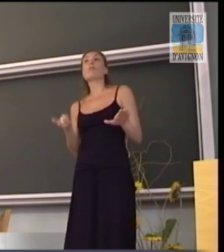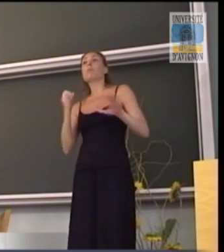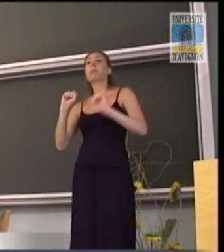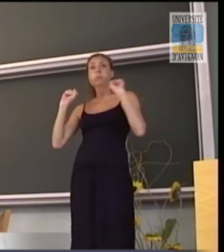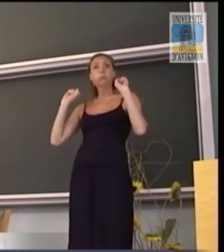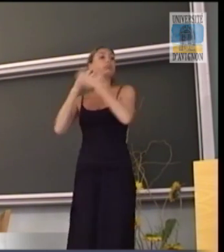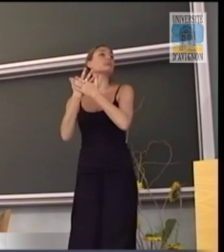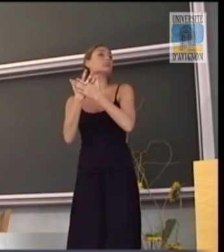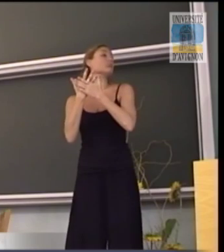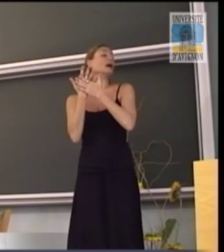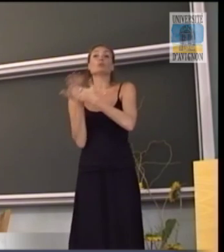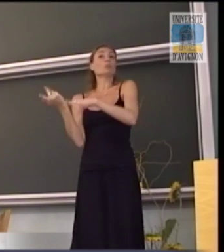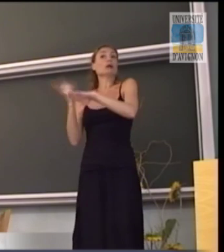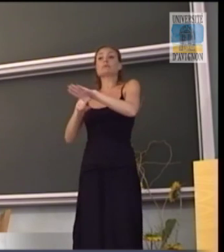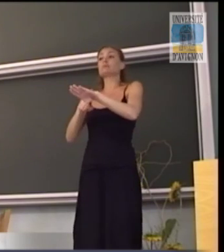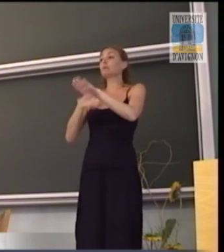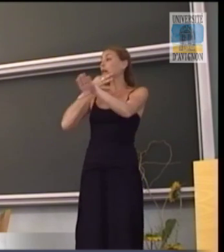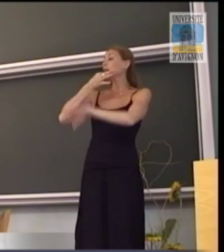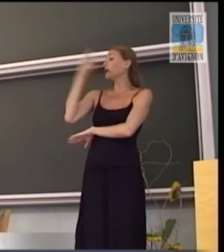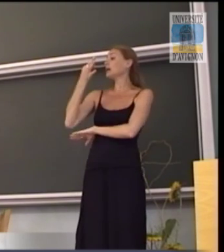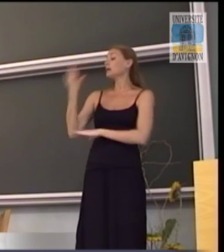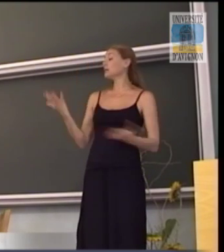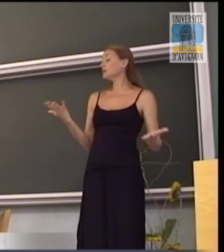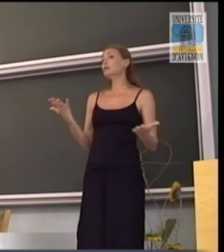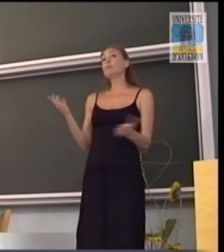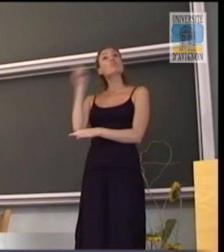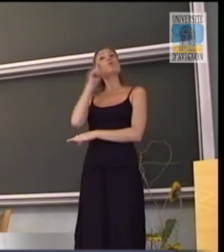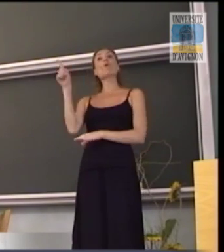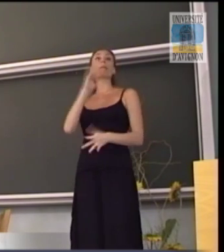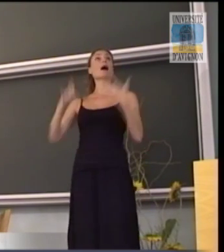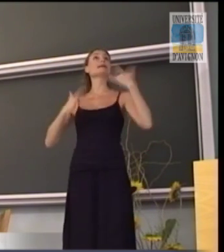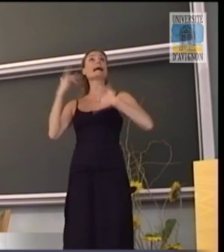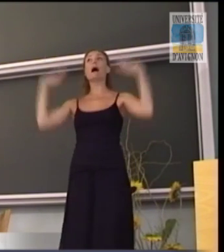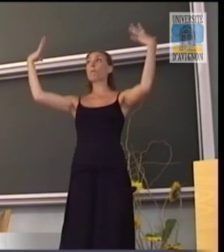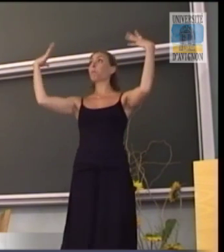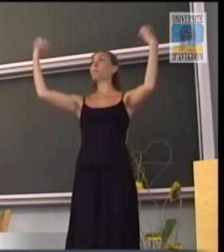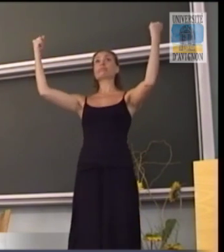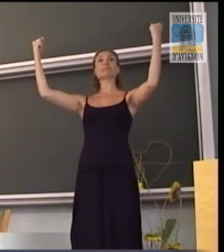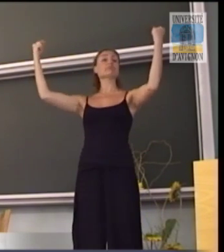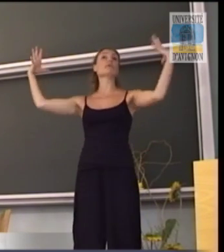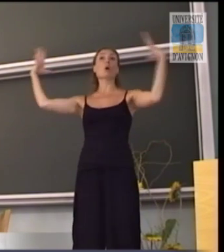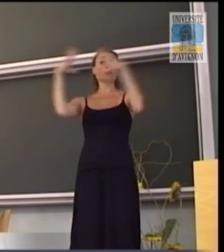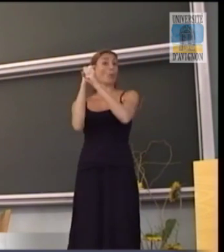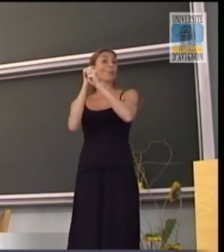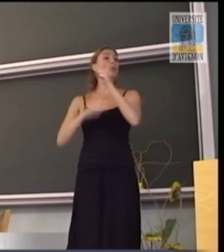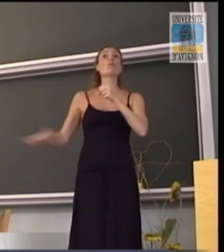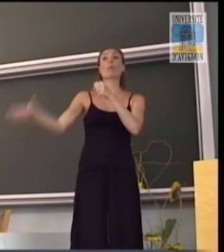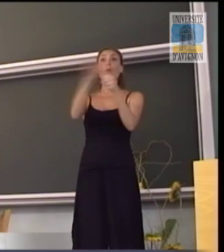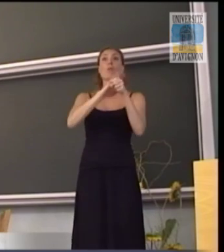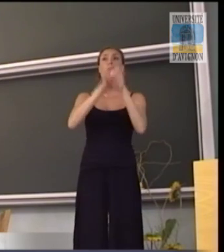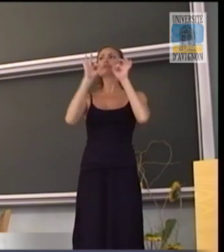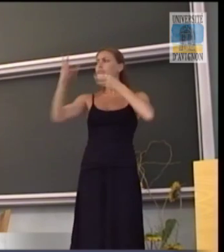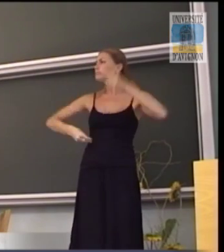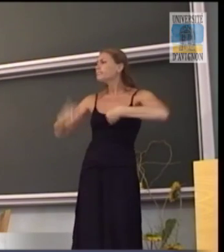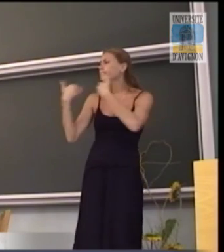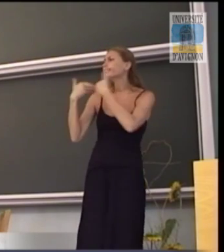donc automatiquement, il faut que ça pousse. J'avais répondu, faire du théâtre dans le noir. Et là, le directeur m'avait dit, mais ça veut dire quoi ? Je dis,